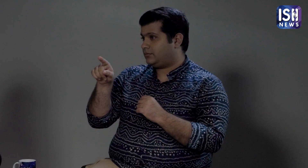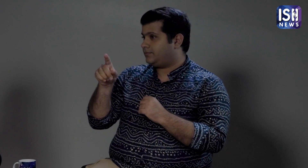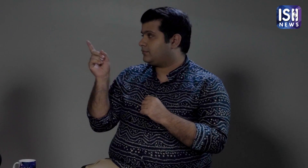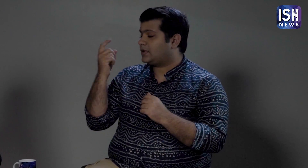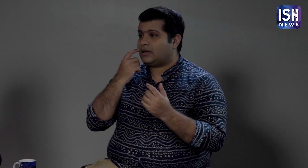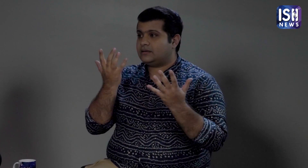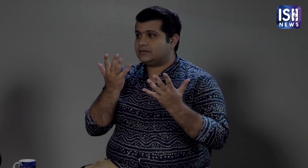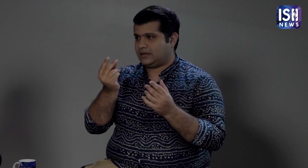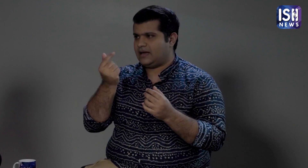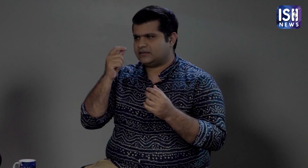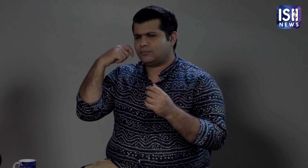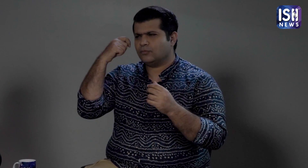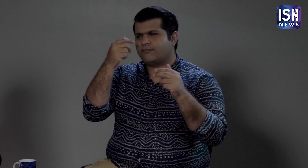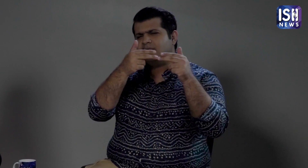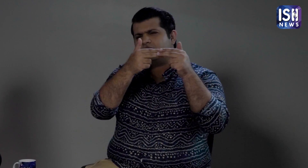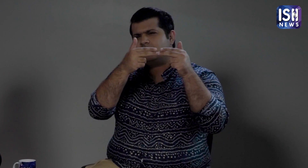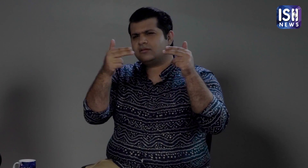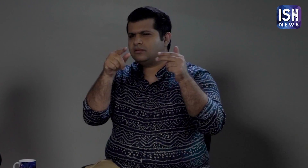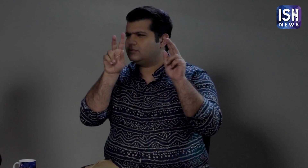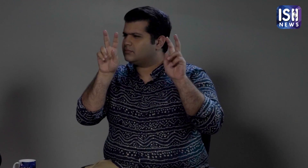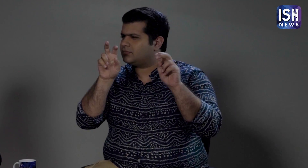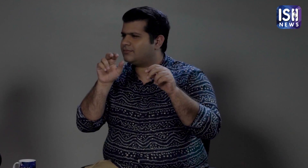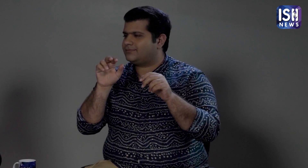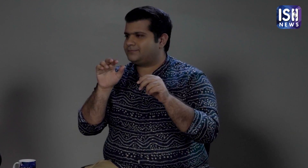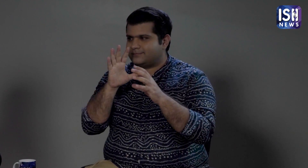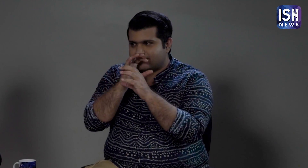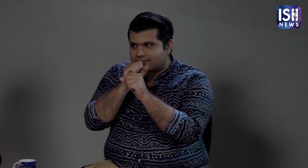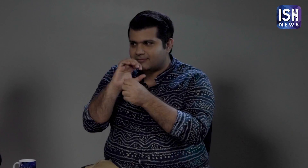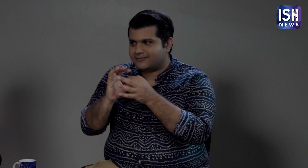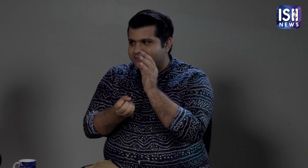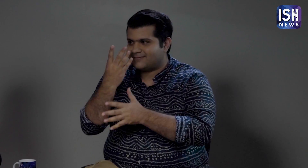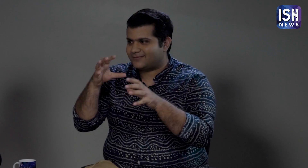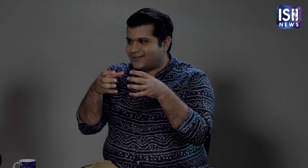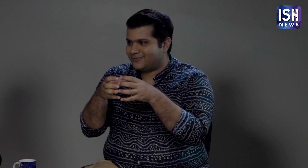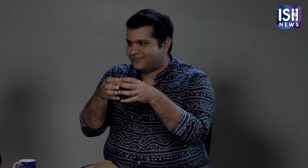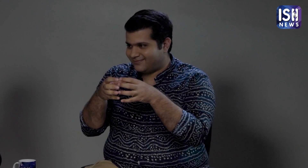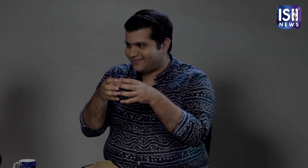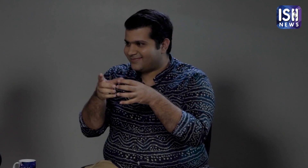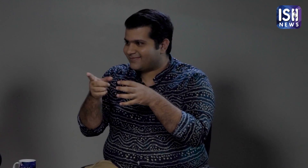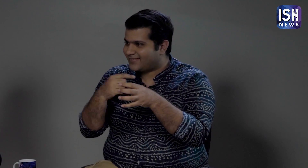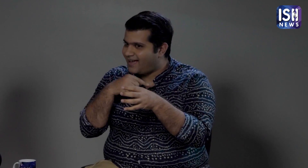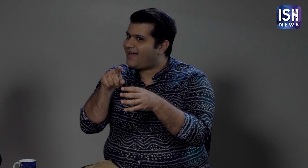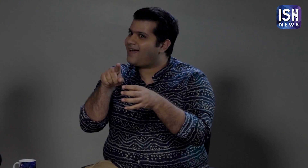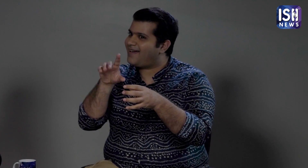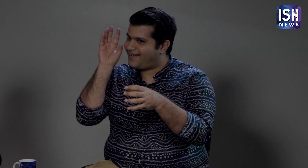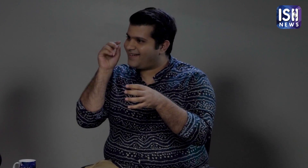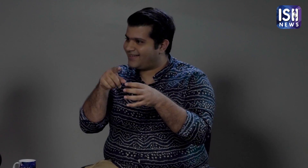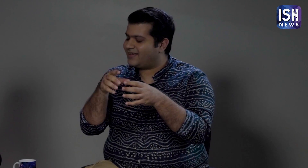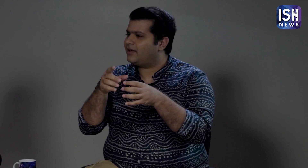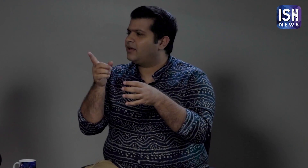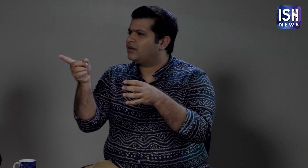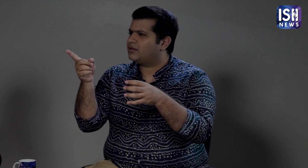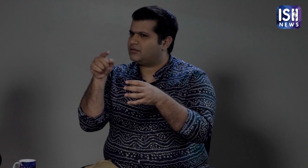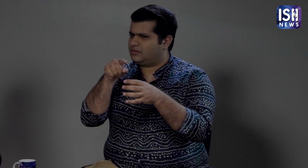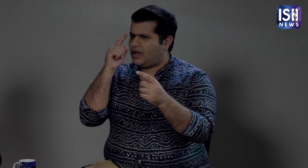डिफरेंट, अमेजिंग। और ये जो कच्छ एक्सप्रेस मूवी मैं देख रहा था जब, उसमें वो सिसोटी एसोसिएशन के बारे में